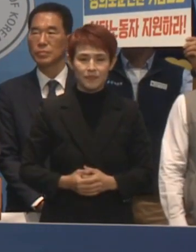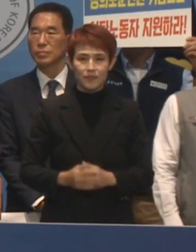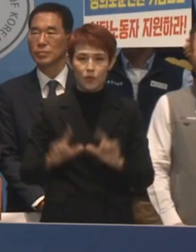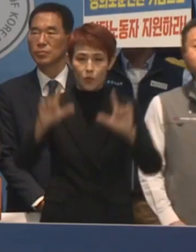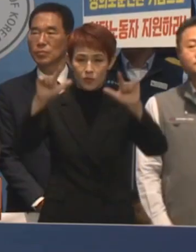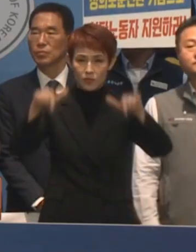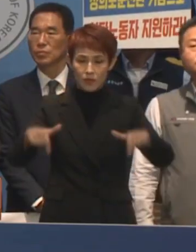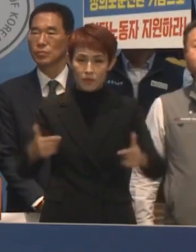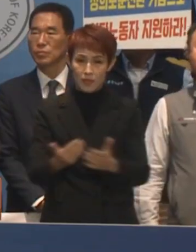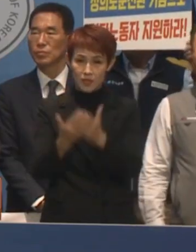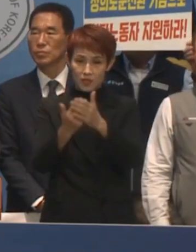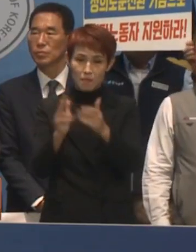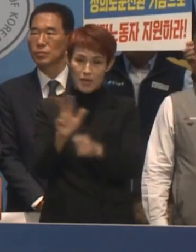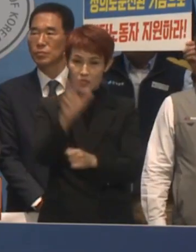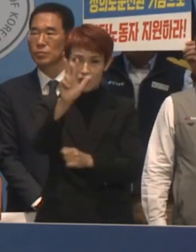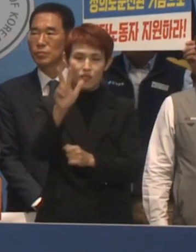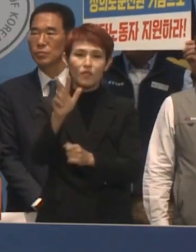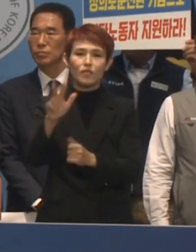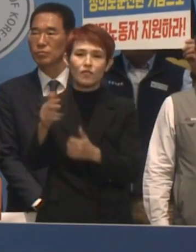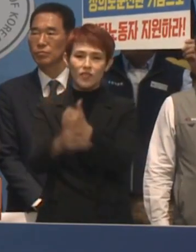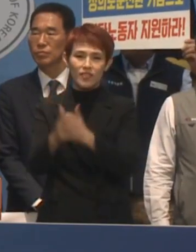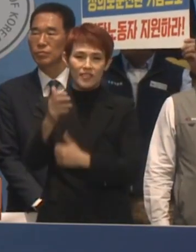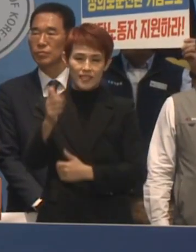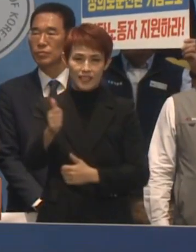동서발전 이가피 당진지부위원장님,